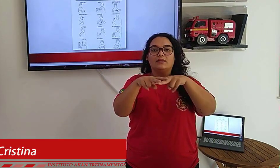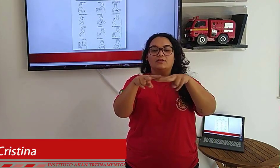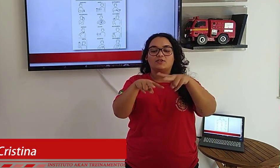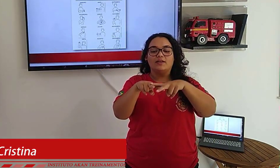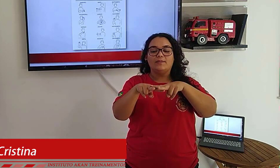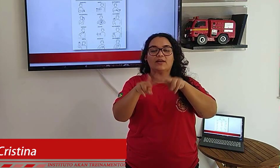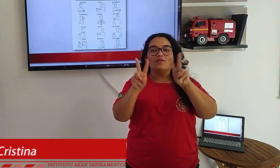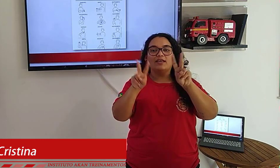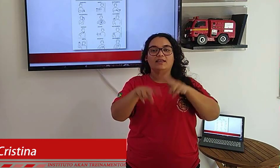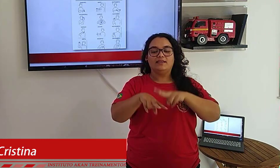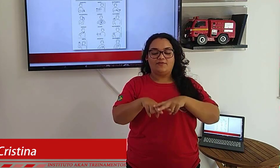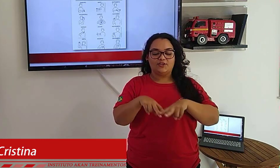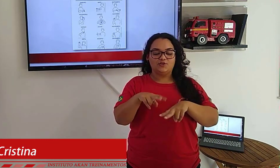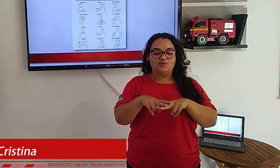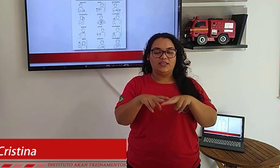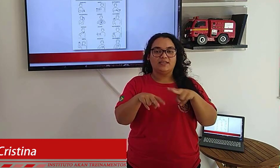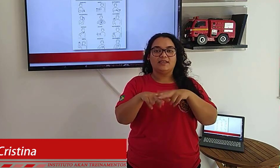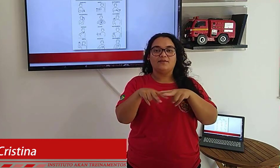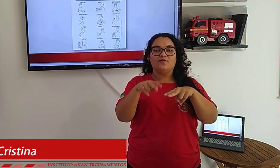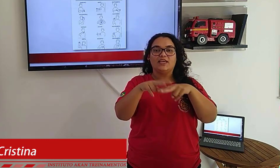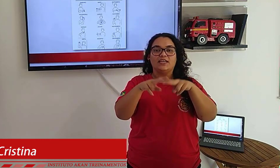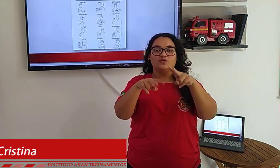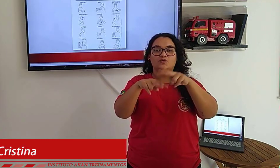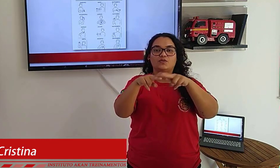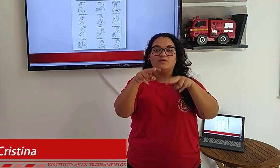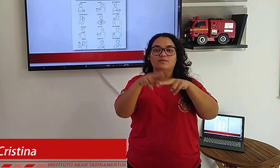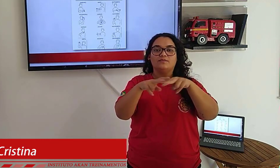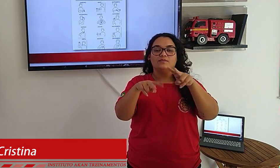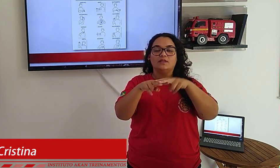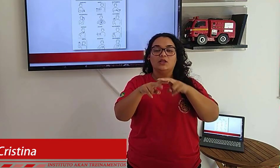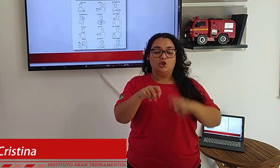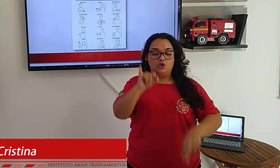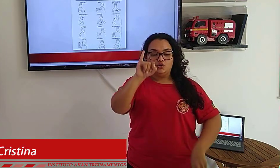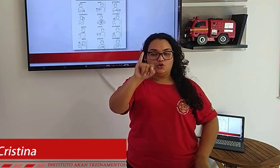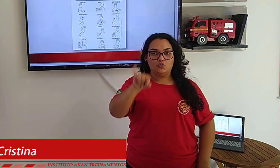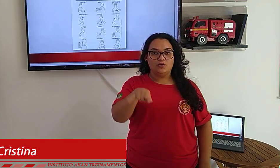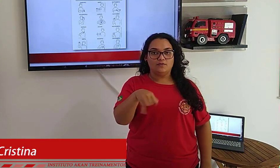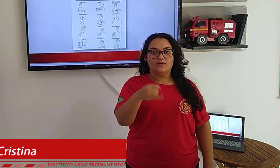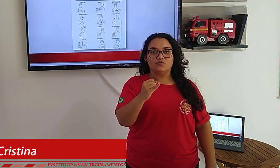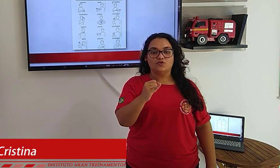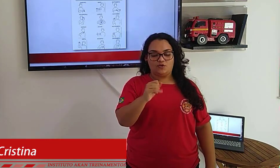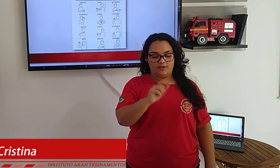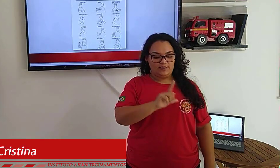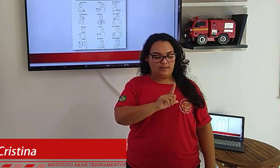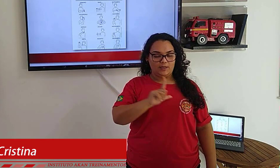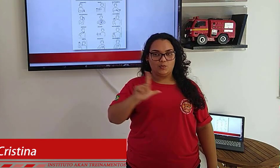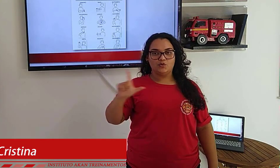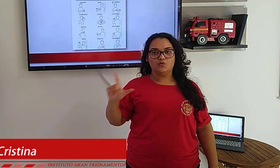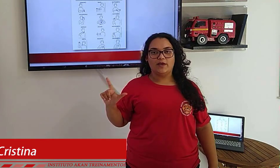Só lembrar o quê? Da festa junina, né? A fogueira. Junho. Julho, faz o J e puxa o